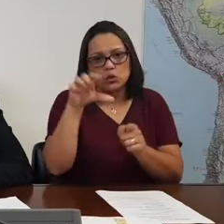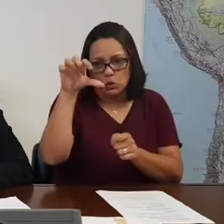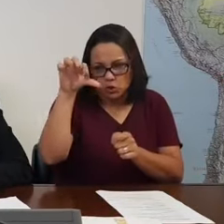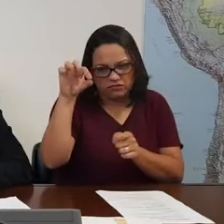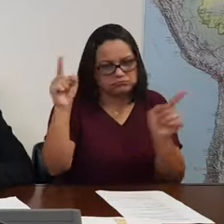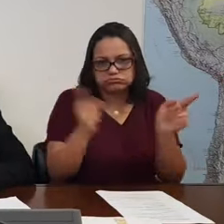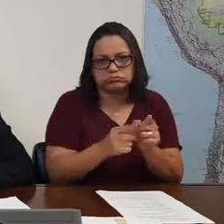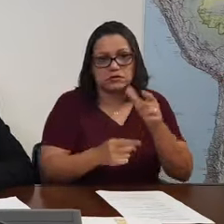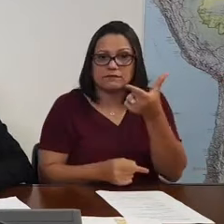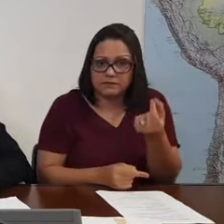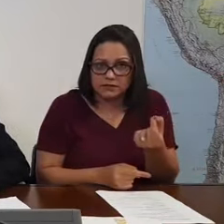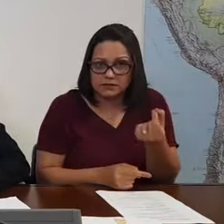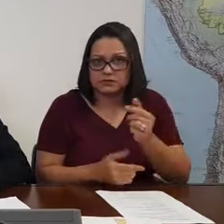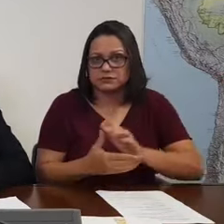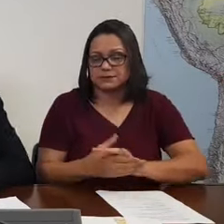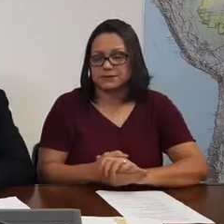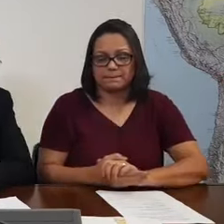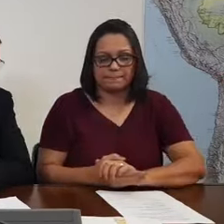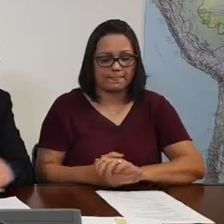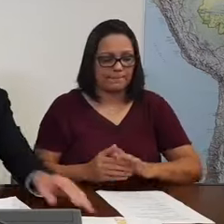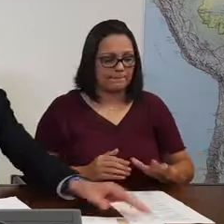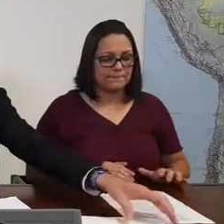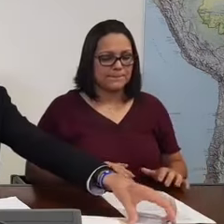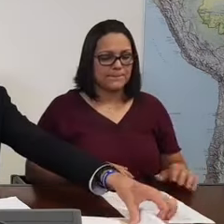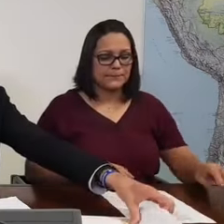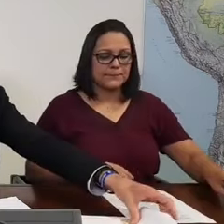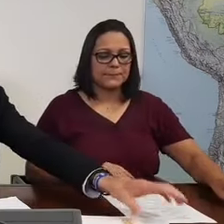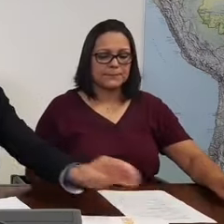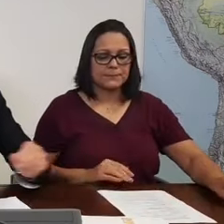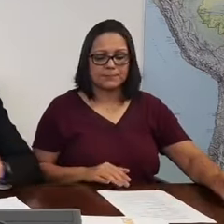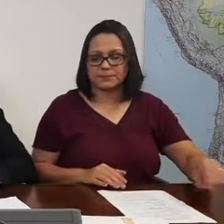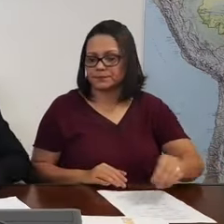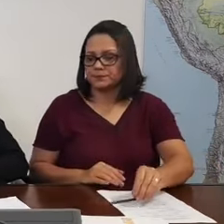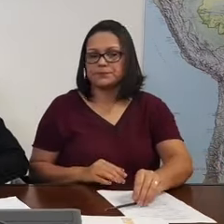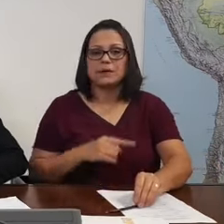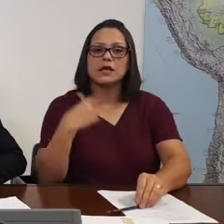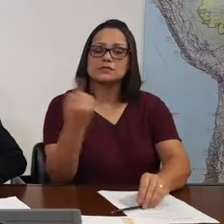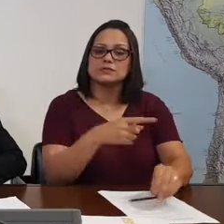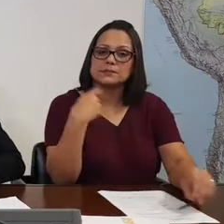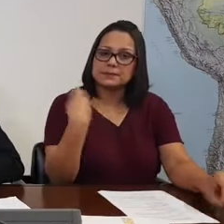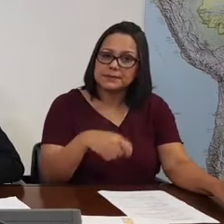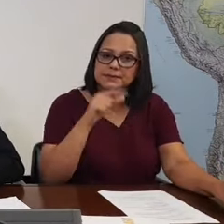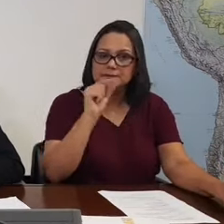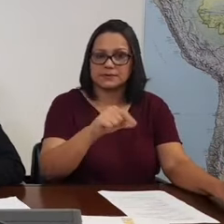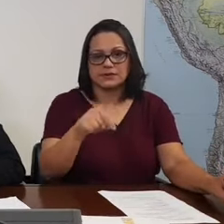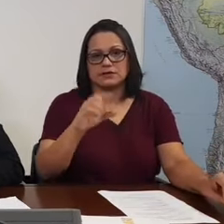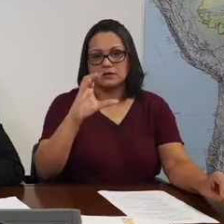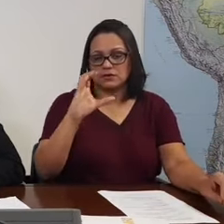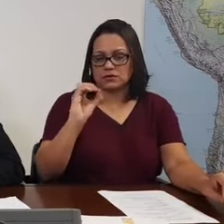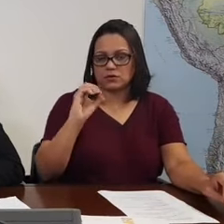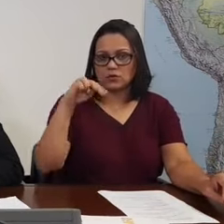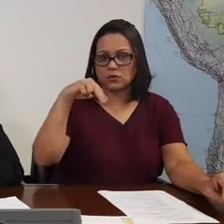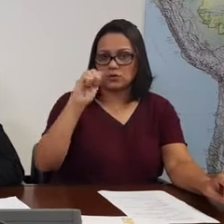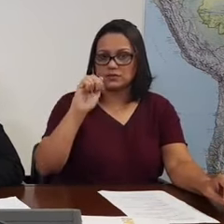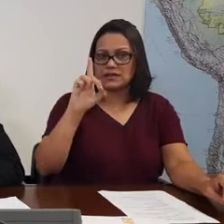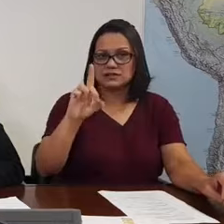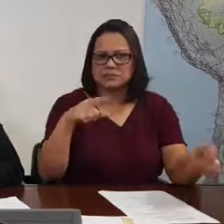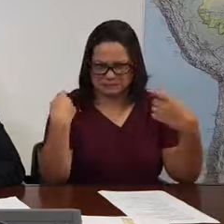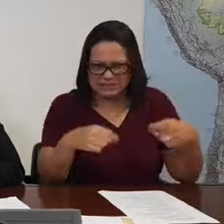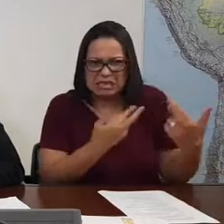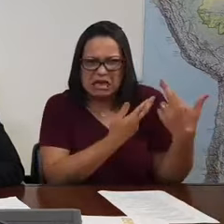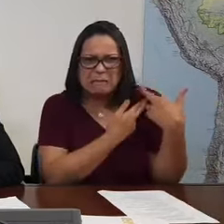E aí eu perguntaria para você, né? A gente precisaria realmente de ter aqui no CONAD representante da UNE